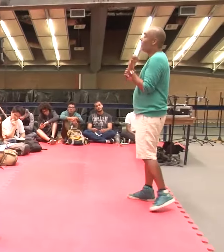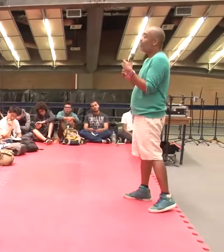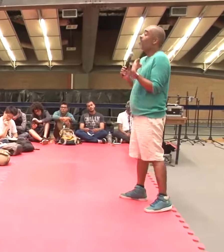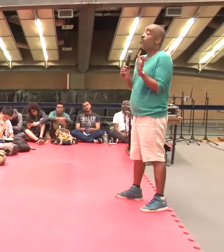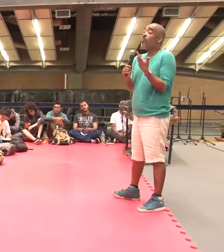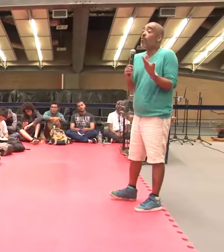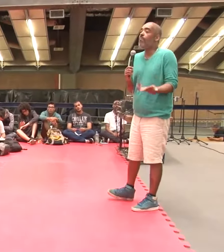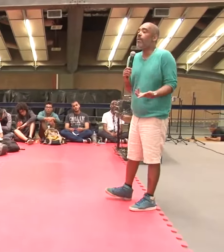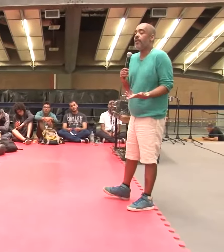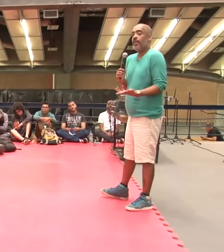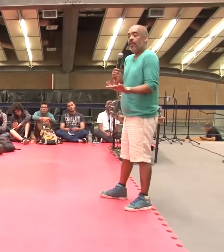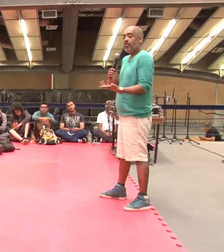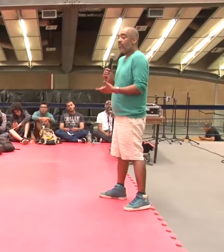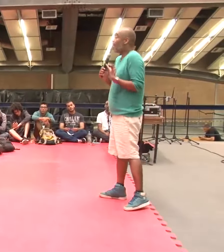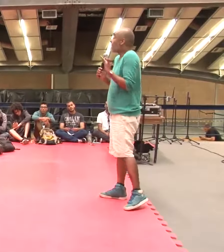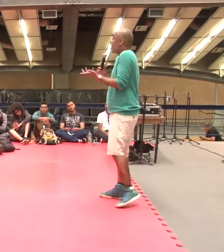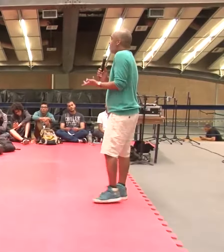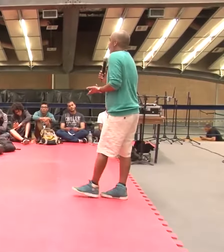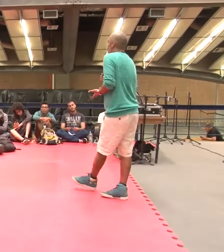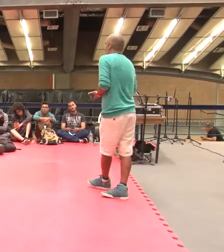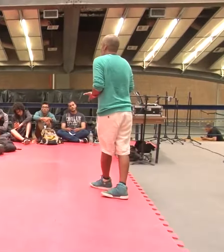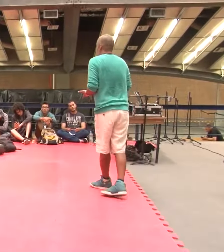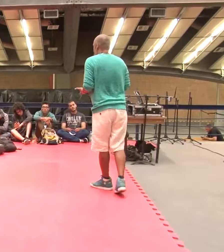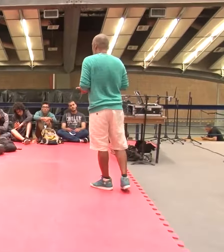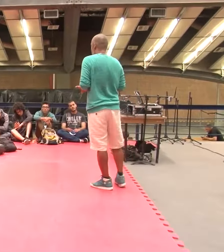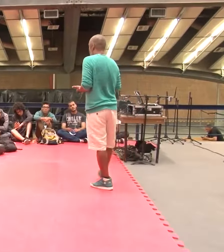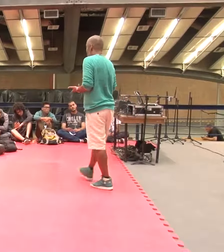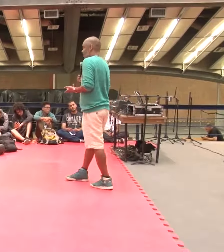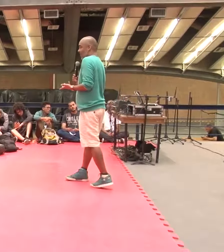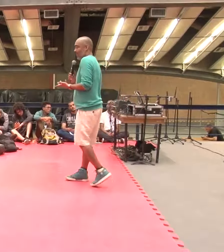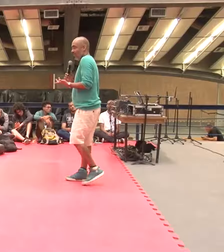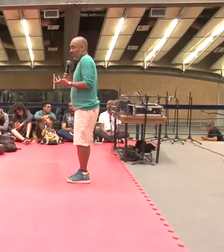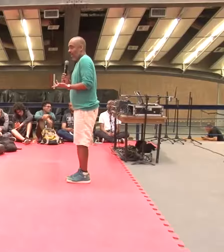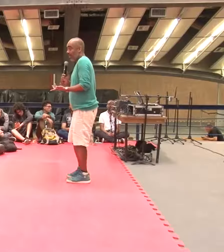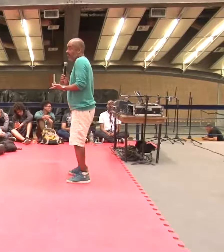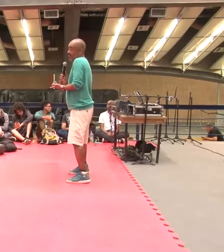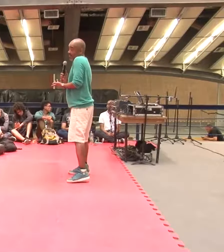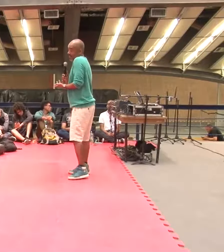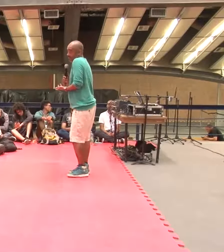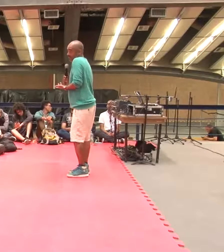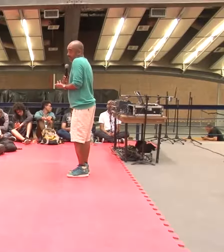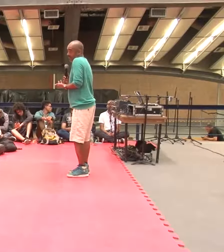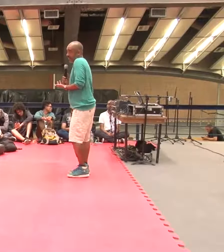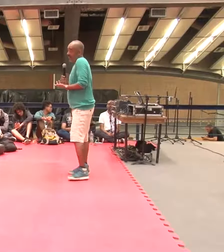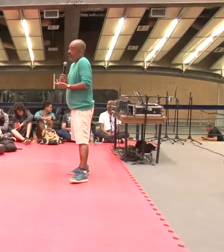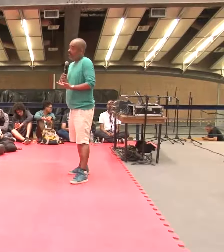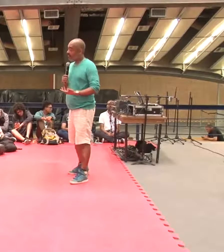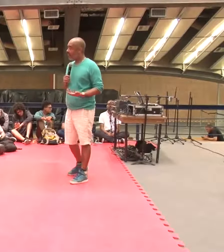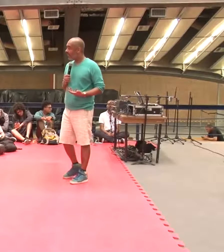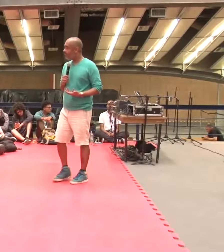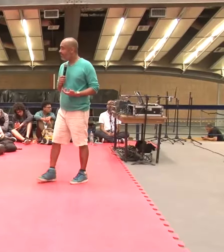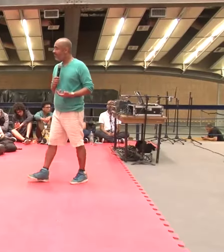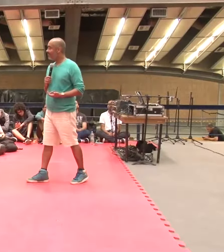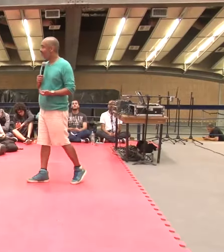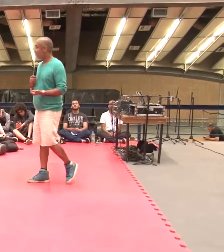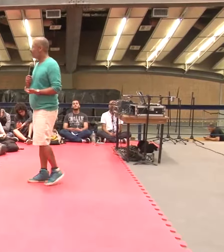acaba por sucumbir diante da impossibilidade amorosa, né, que ela não vai com ele e ele também não vai